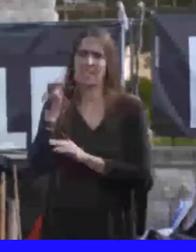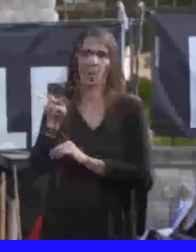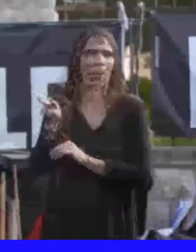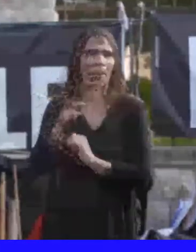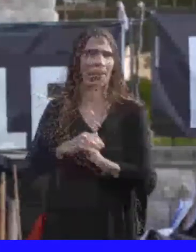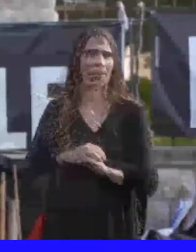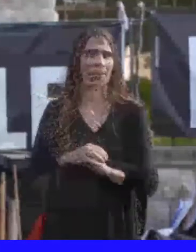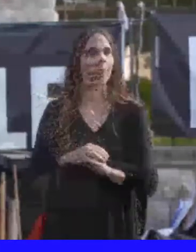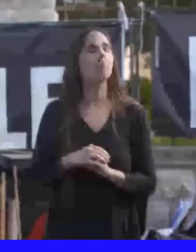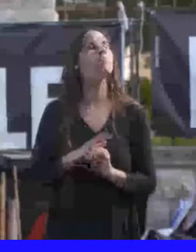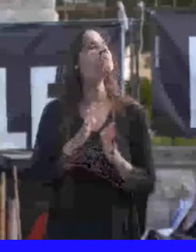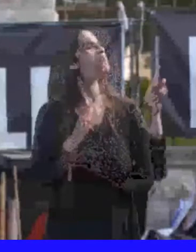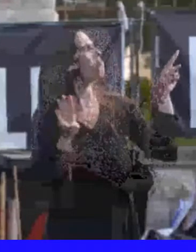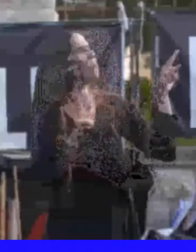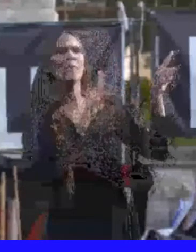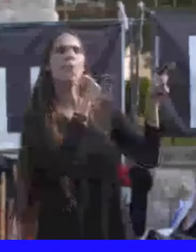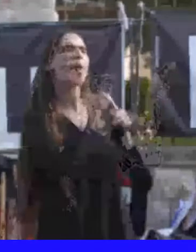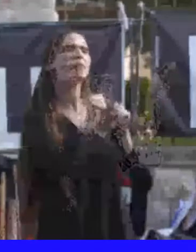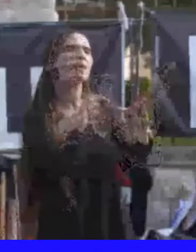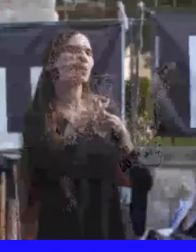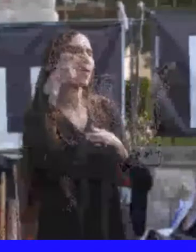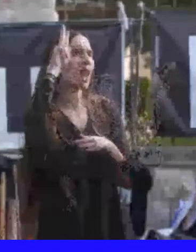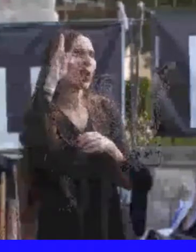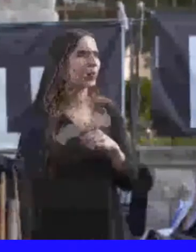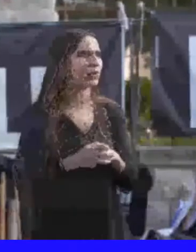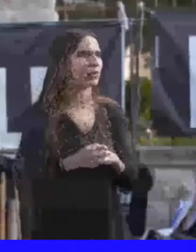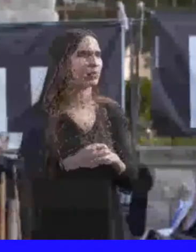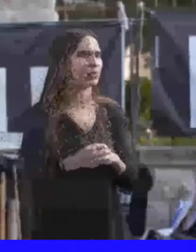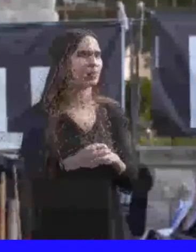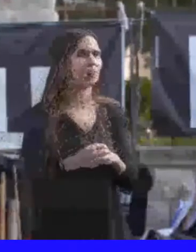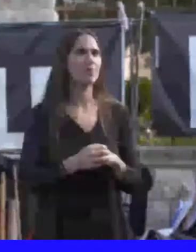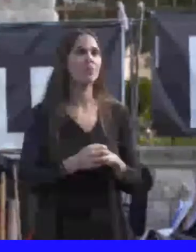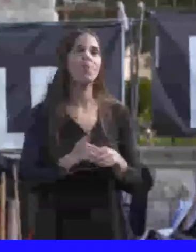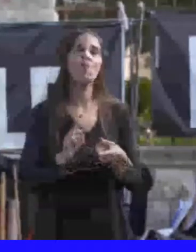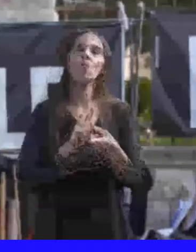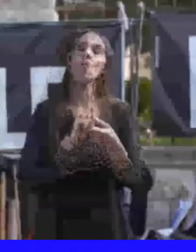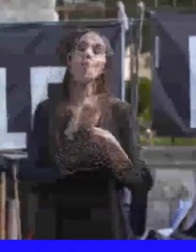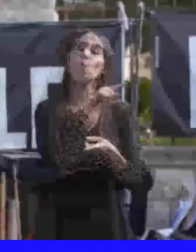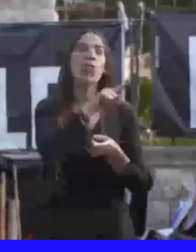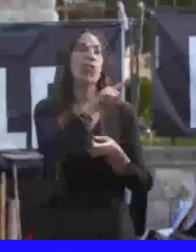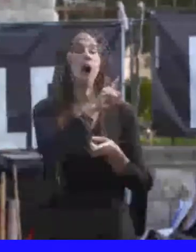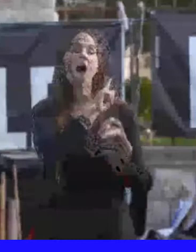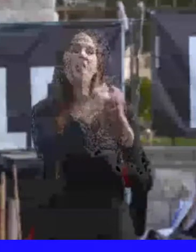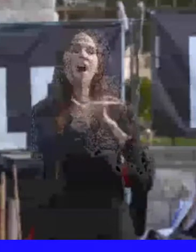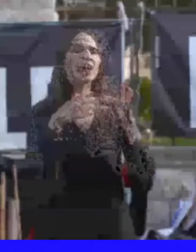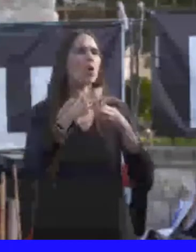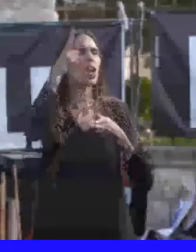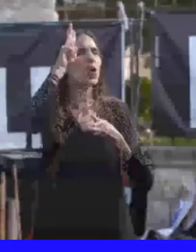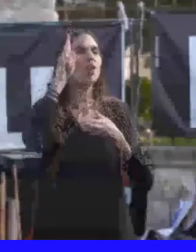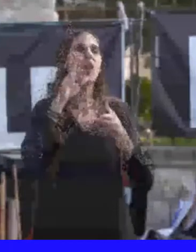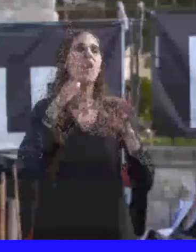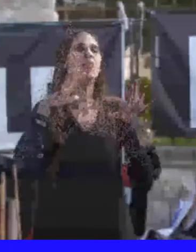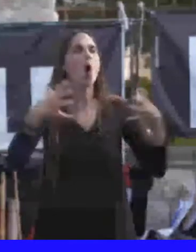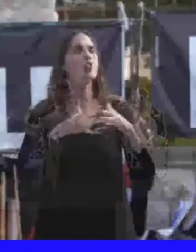ומה עשה ביבי לתנועת הליכוד? הוא הפך אותה לתנועה של פולחן